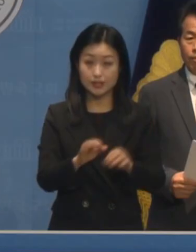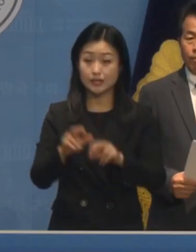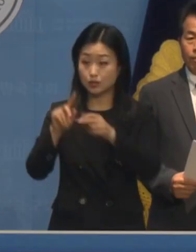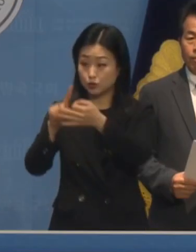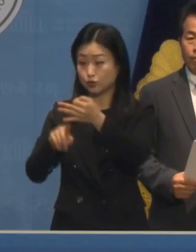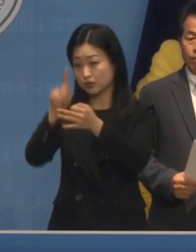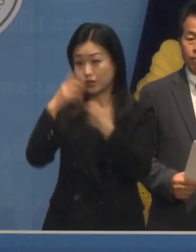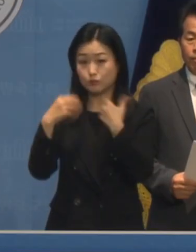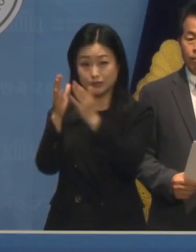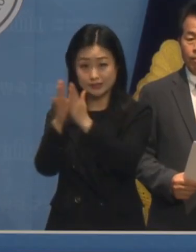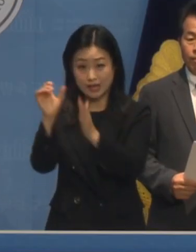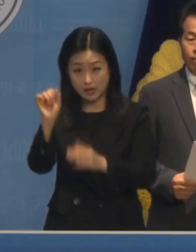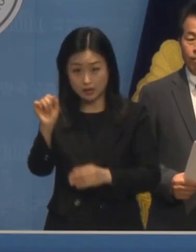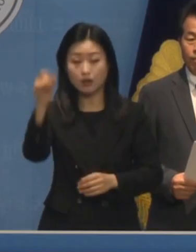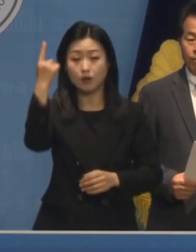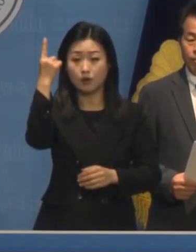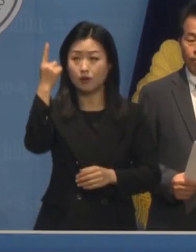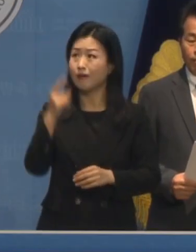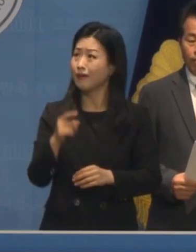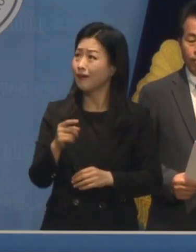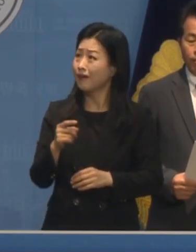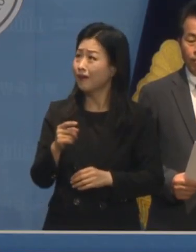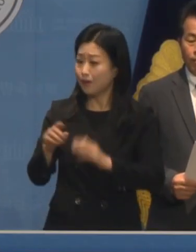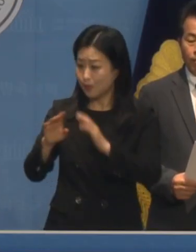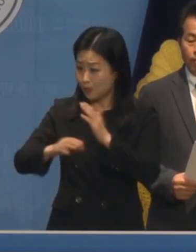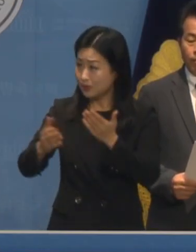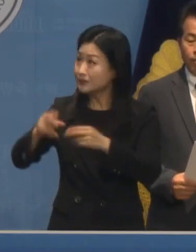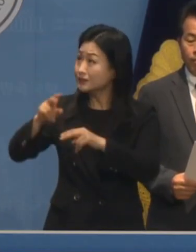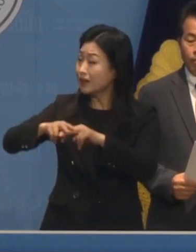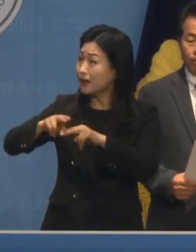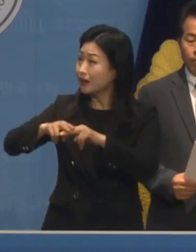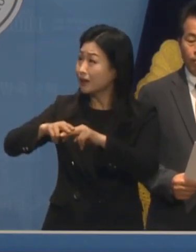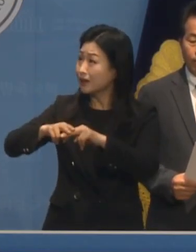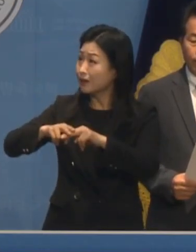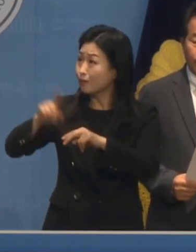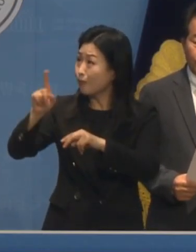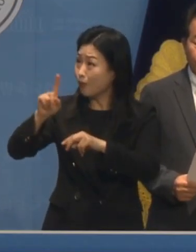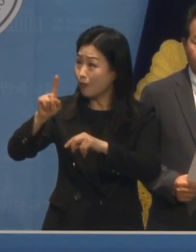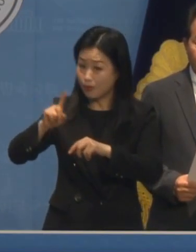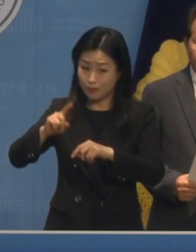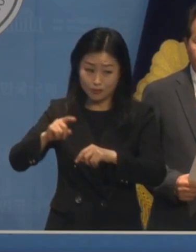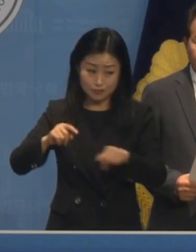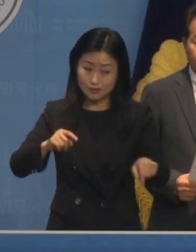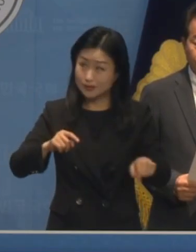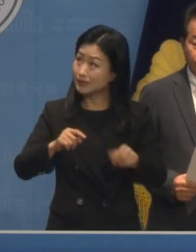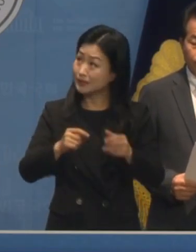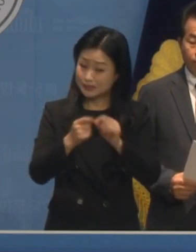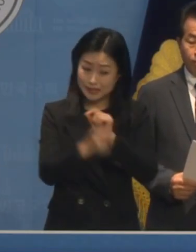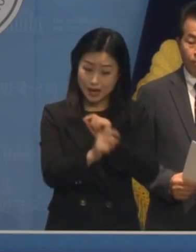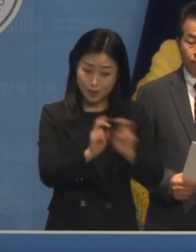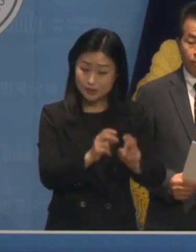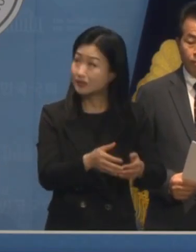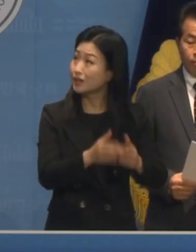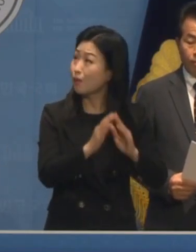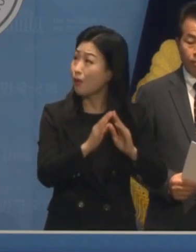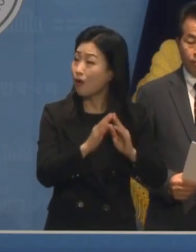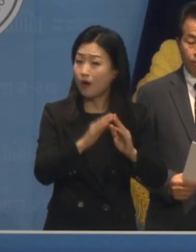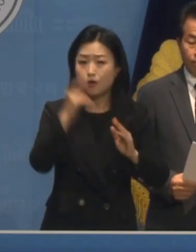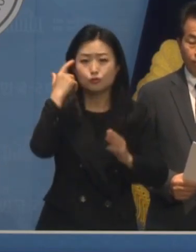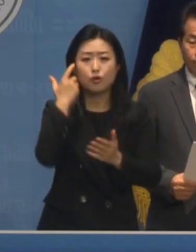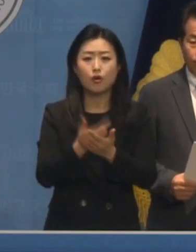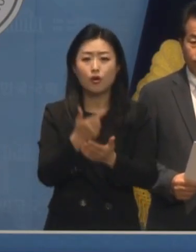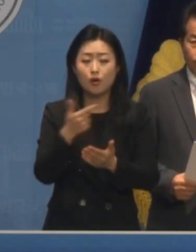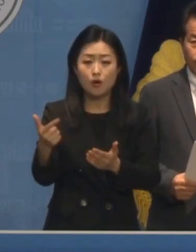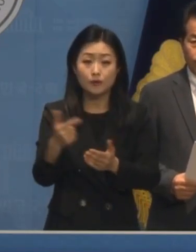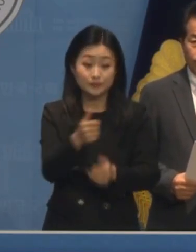들어서며 우려하며 설마했던 내용이 그냥 그대로 적혀 있었습니다 경쟁이란 이유로